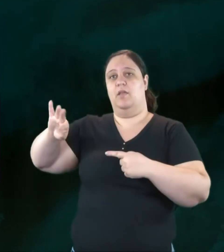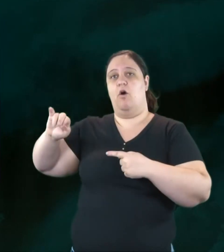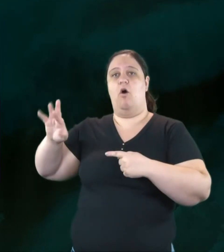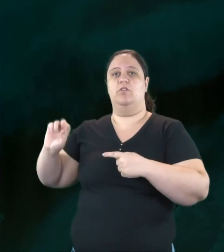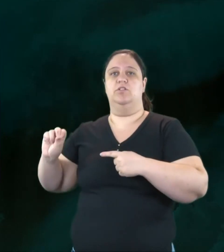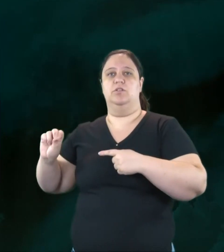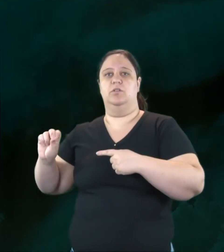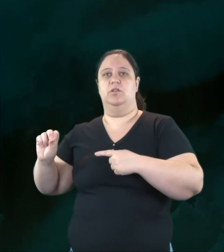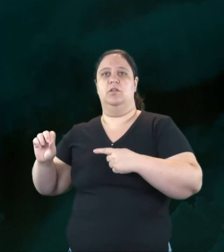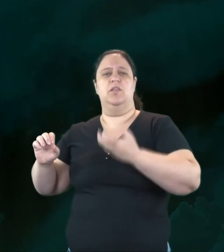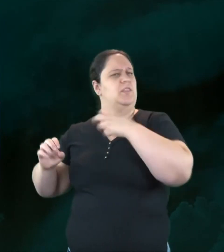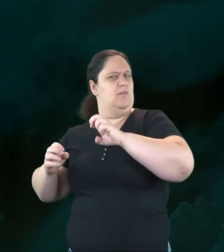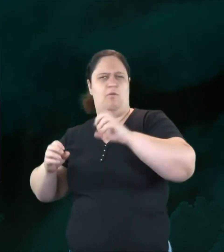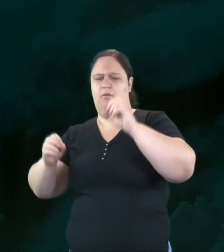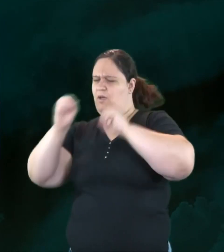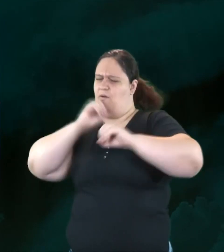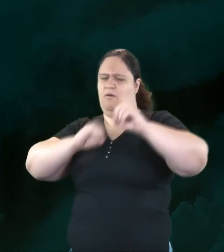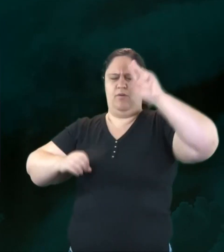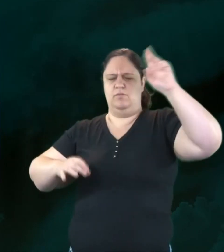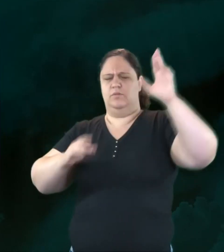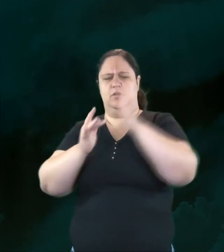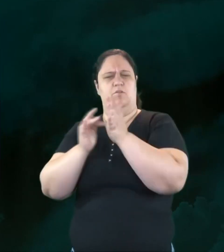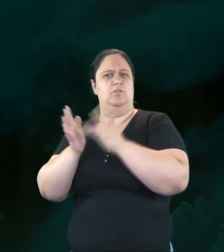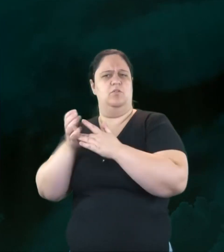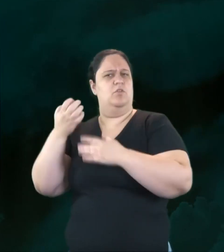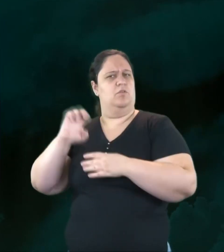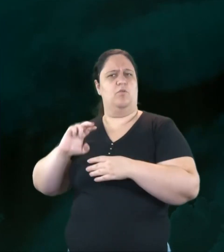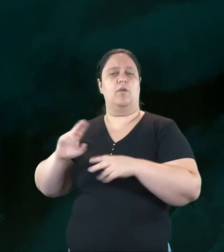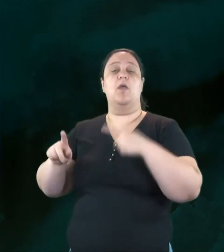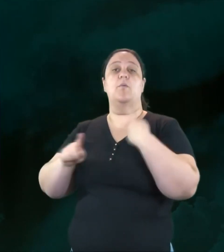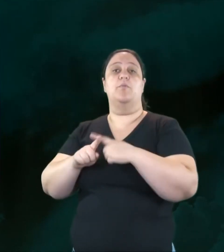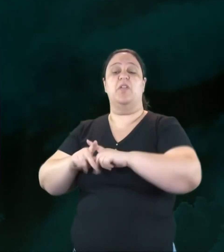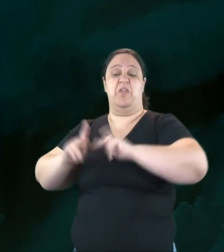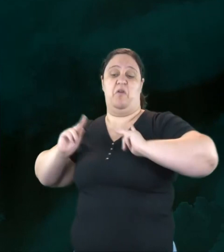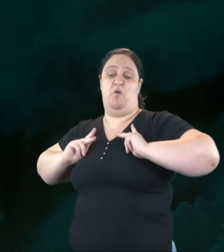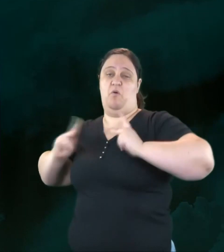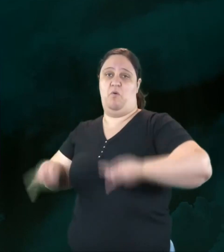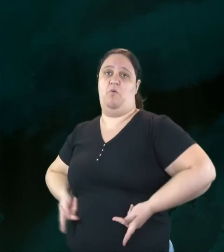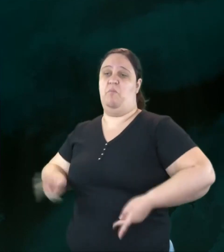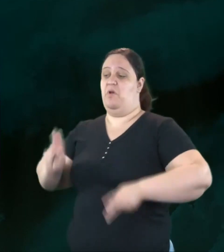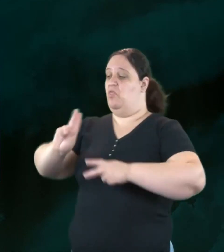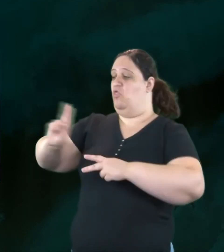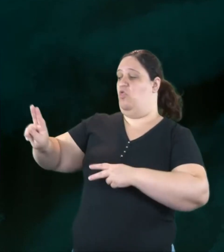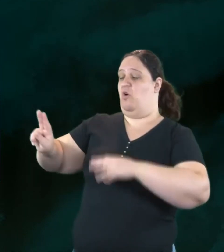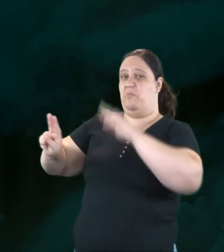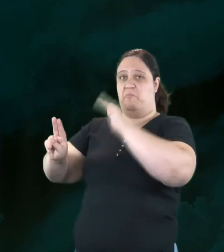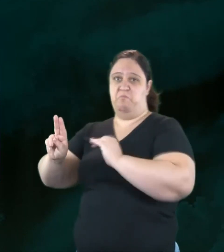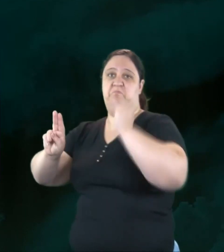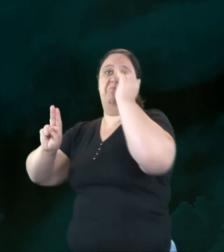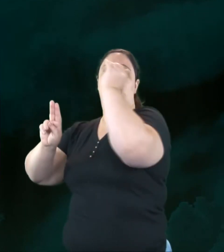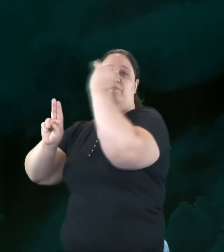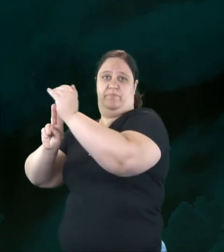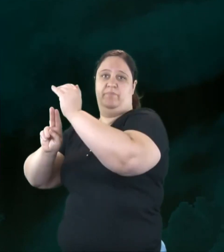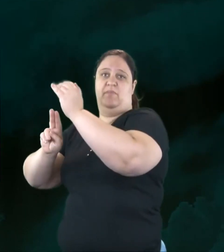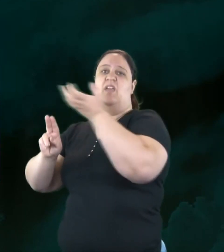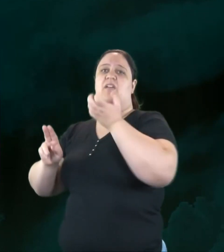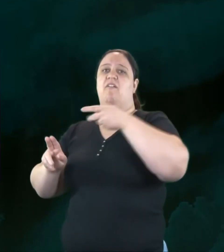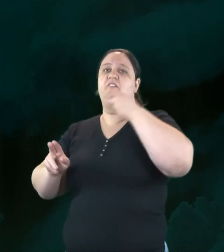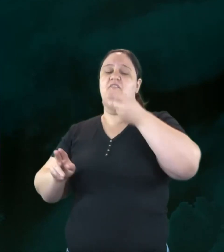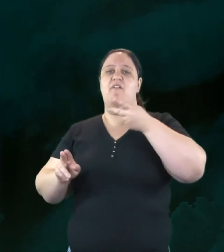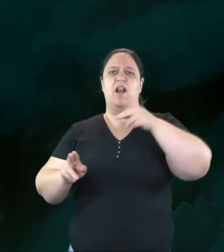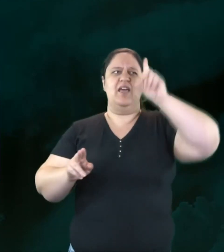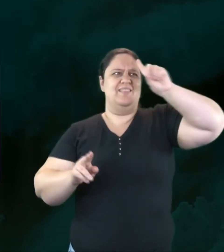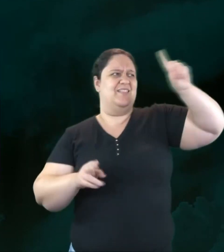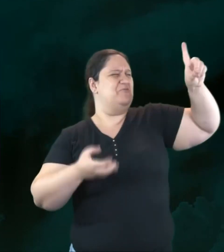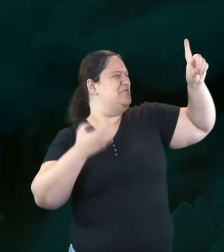quer mais invocar o nome do Senhor. O homem quer exaltar seu próprio nome e declarar sua independência, quer dizer para Deus, Deus,